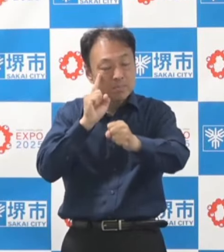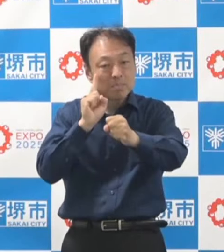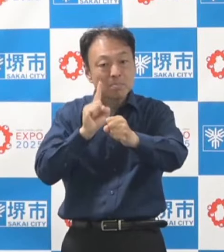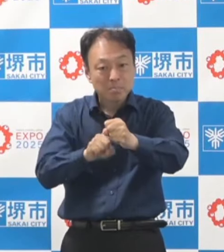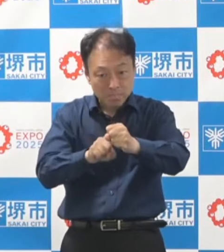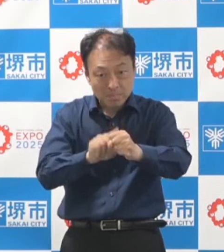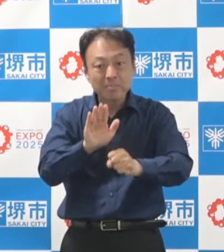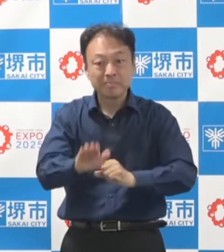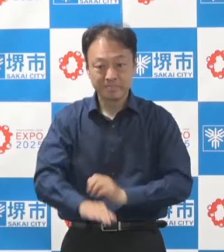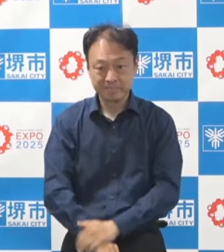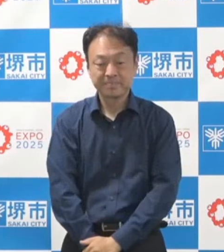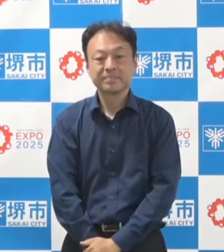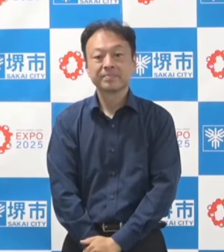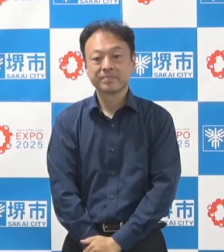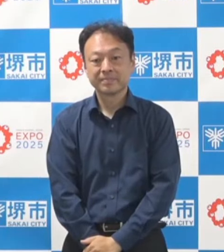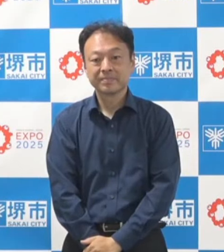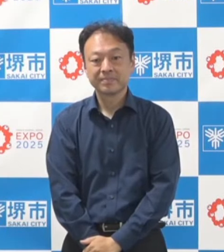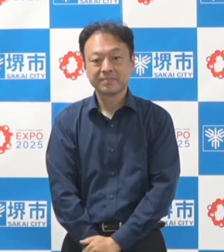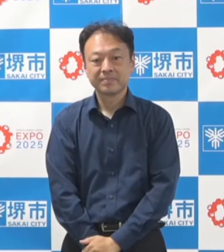して取り組みを進めています。